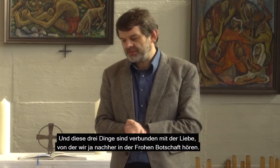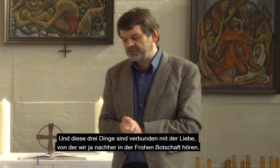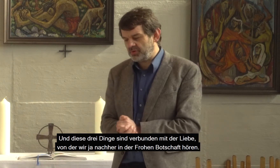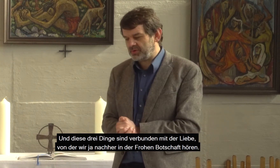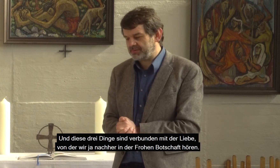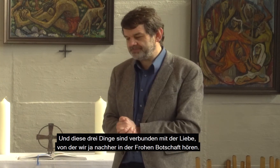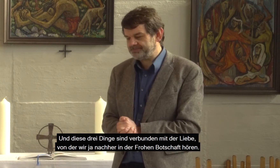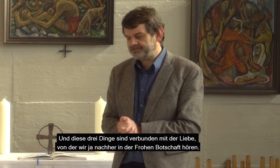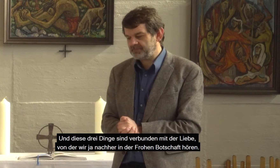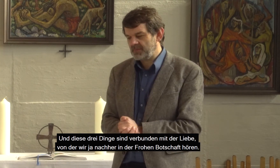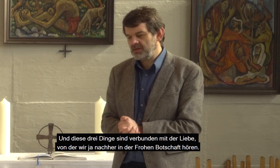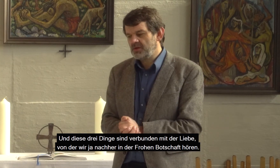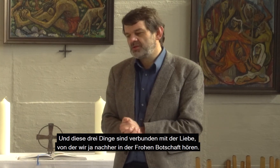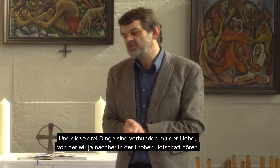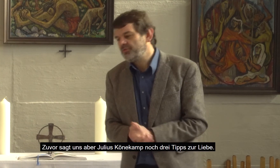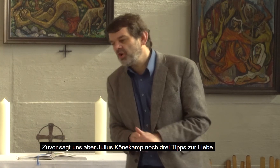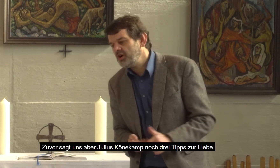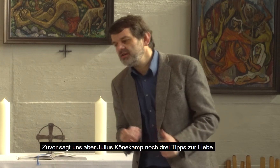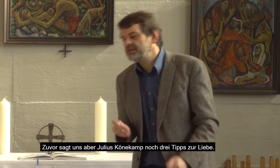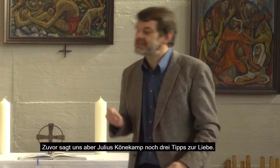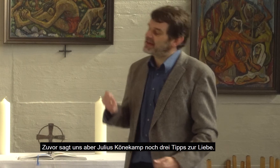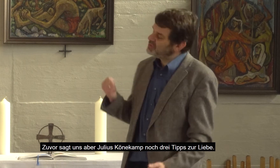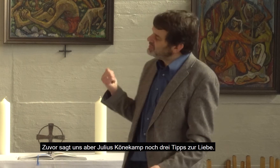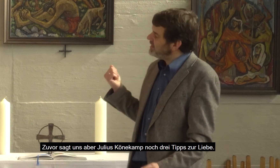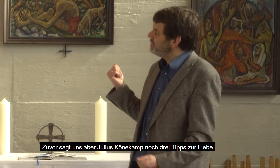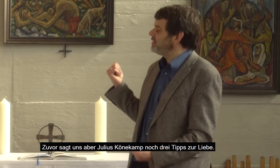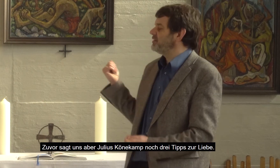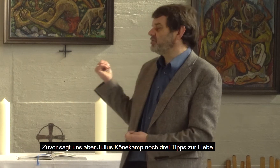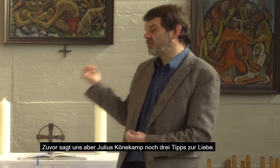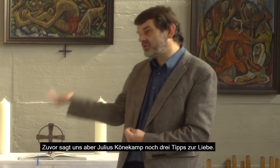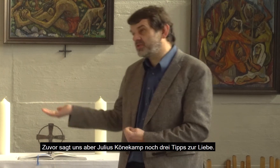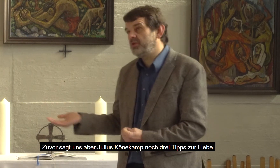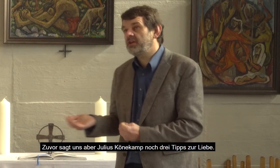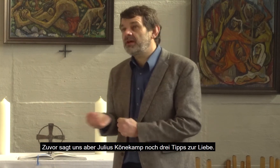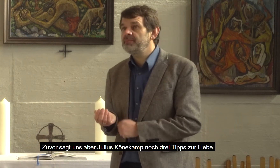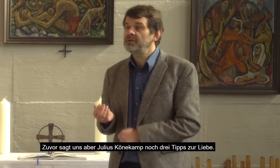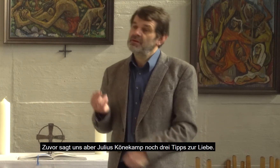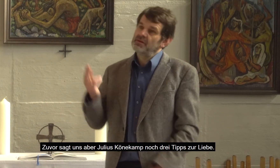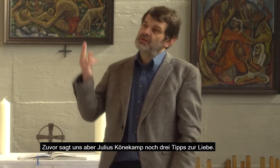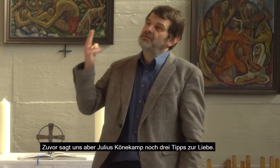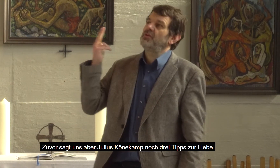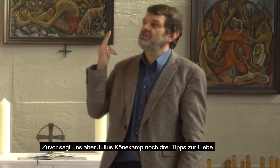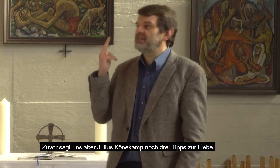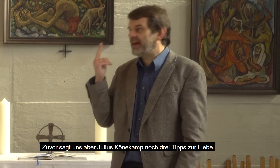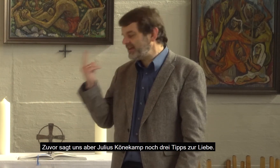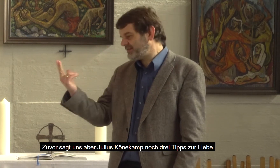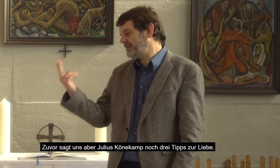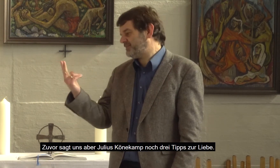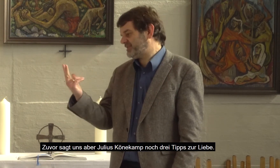Botschaft hören. Zuvor sagt uns aber Julius Könighamp noch drei Tipps